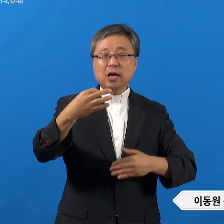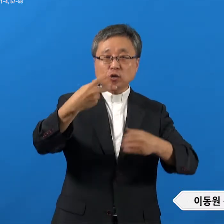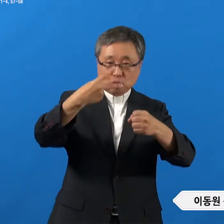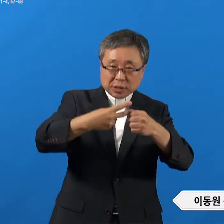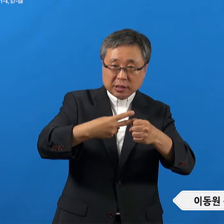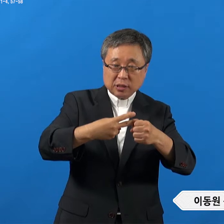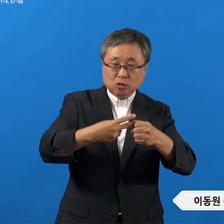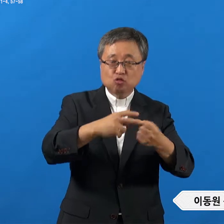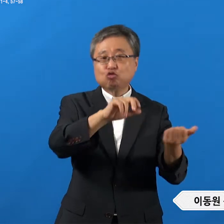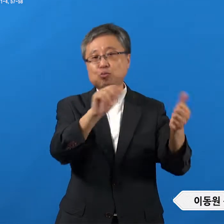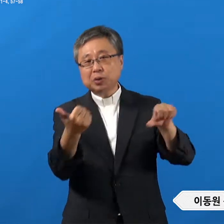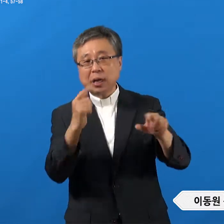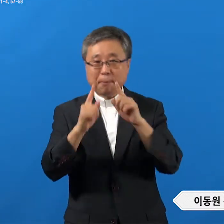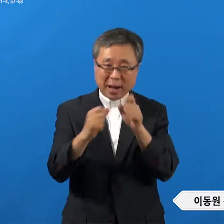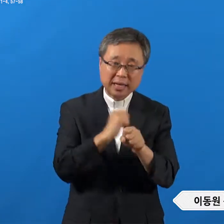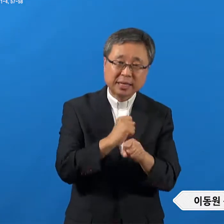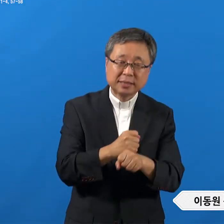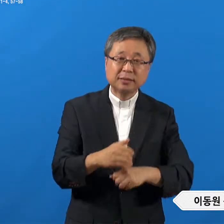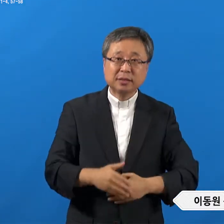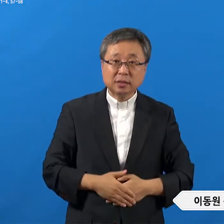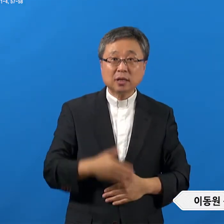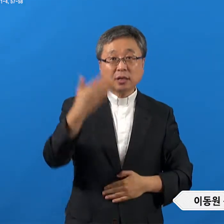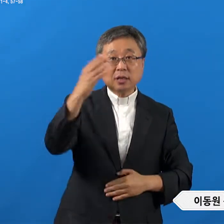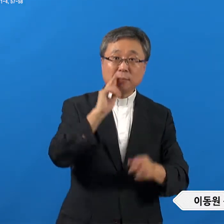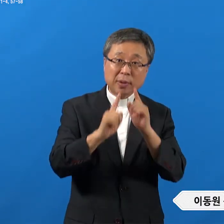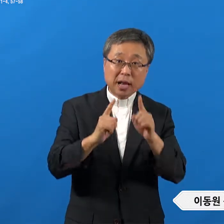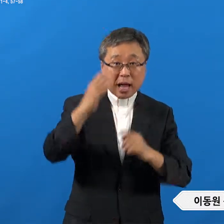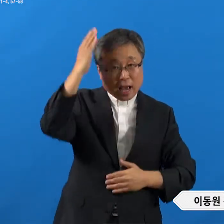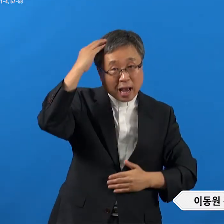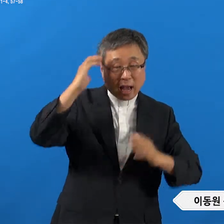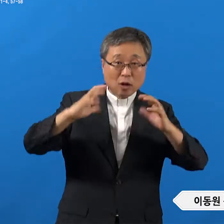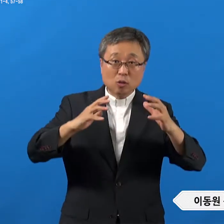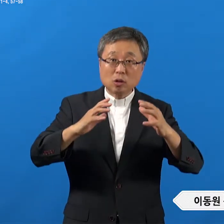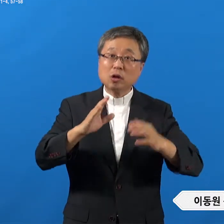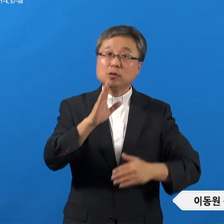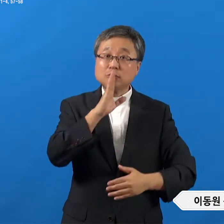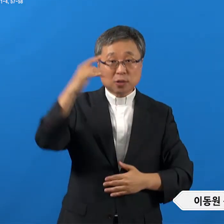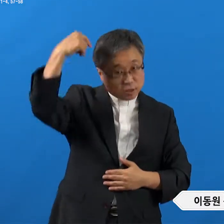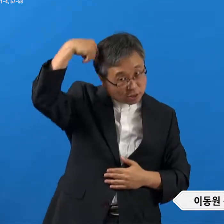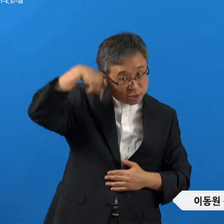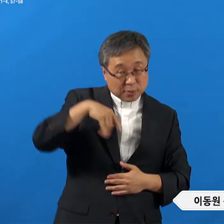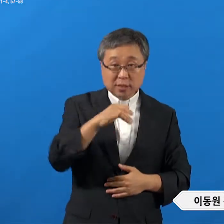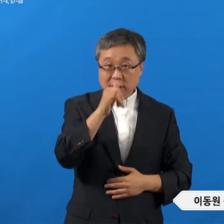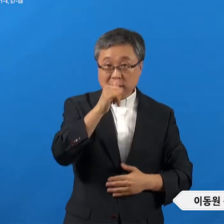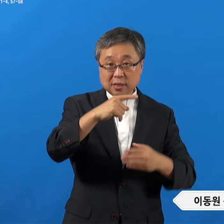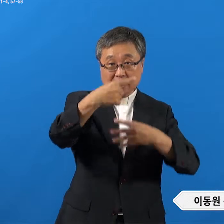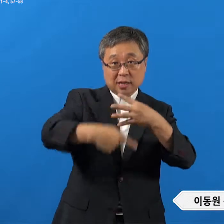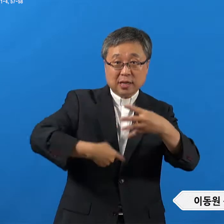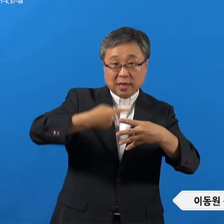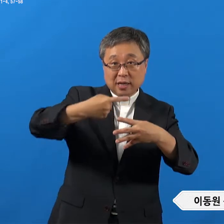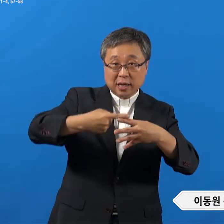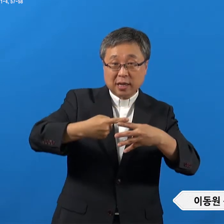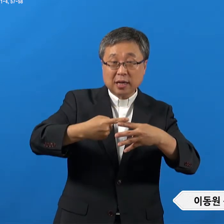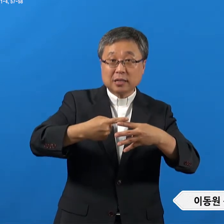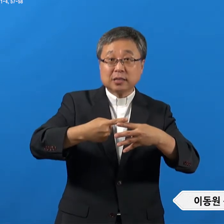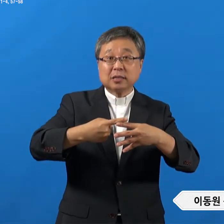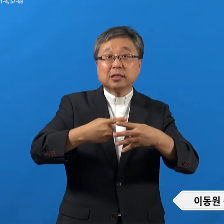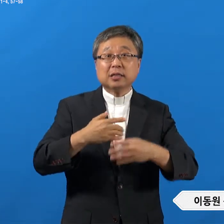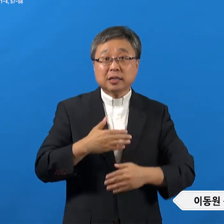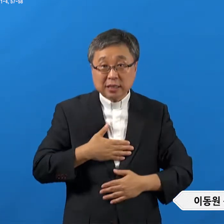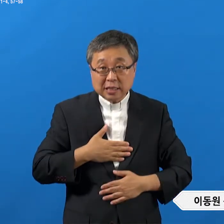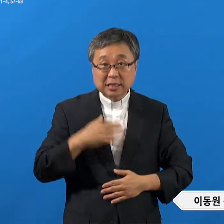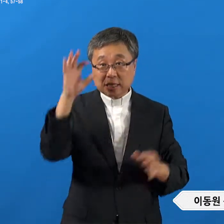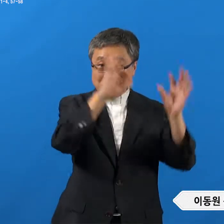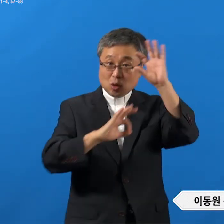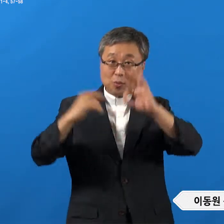죽음이라고 말했습니다. 그의 말이 한국에서도 이제 실감나는 계절이 찾아옵니다. 지하경제,